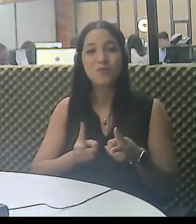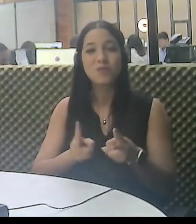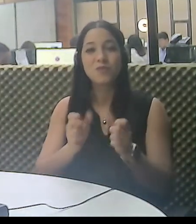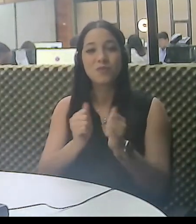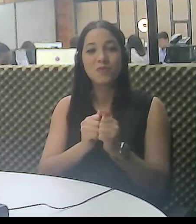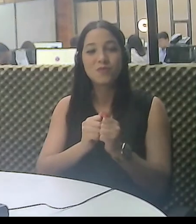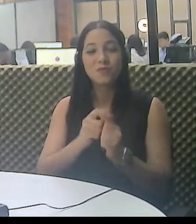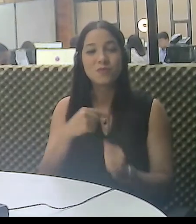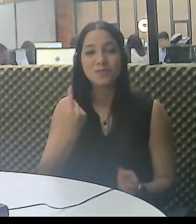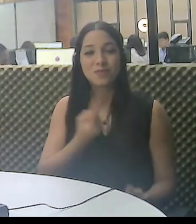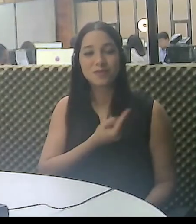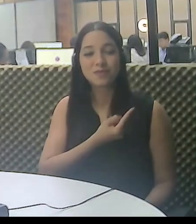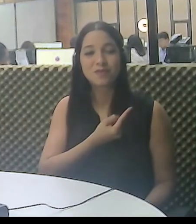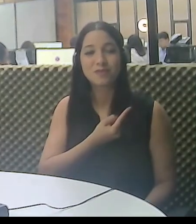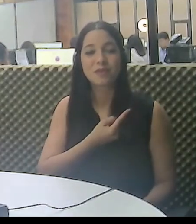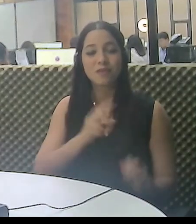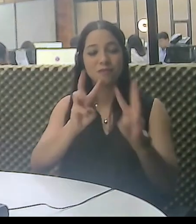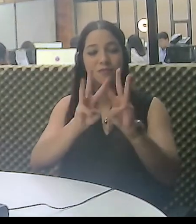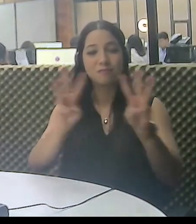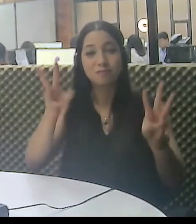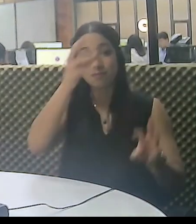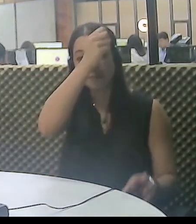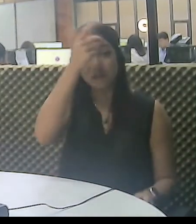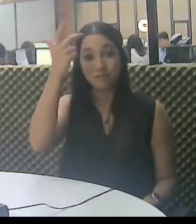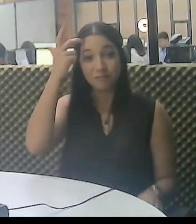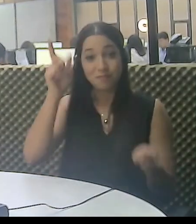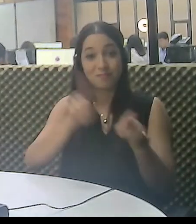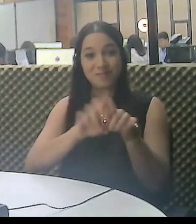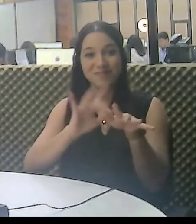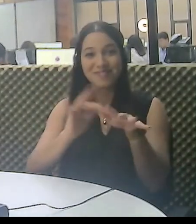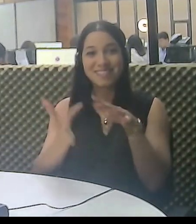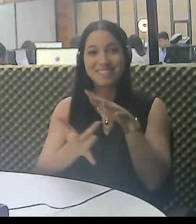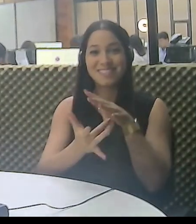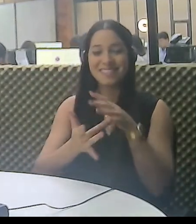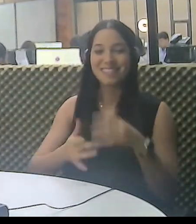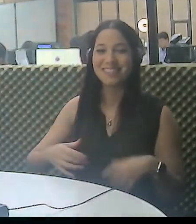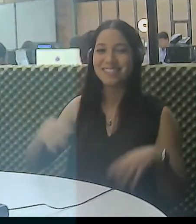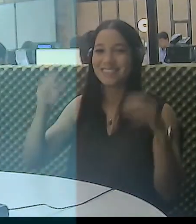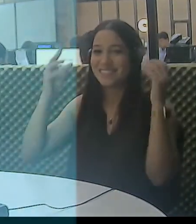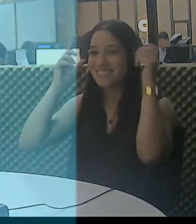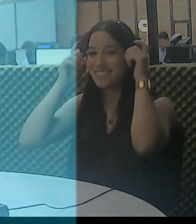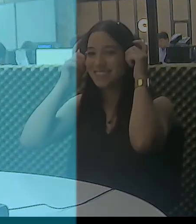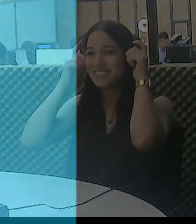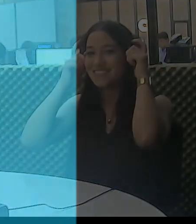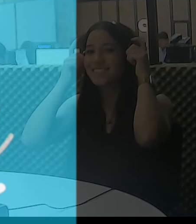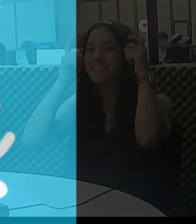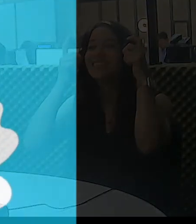Continue conosco no portal da Prefeitura e nas redes sociais.